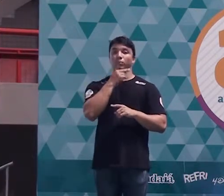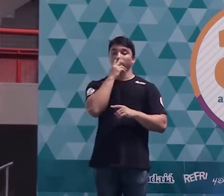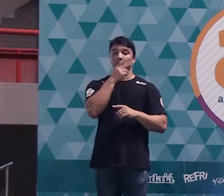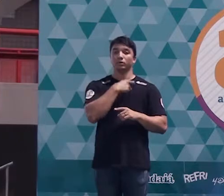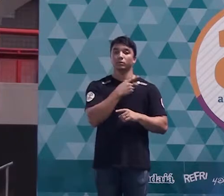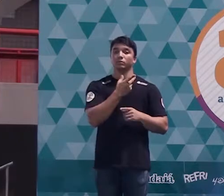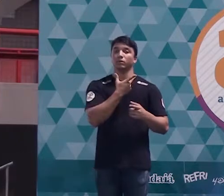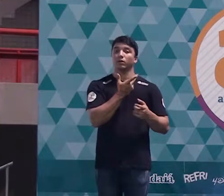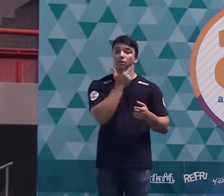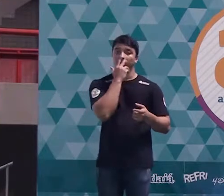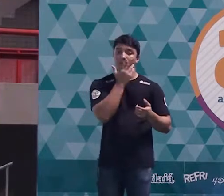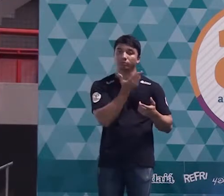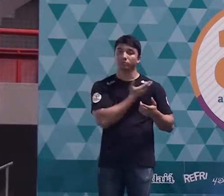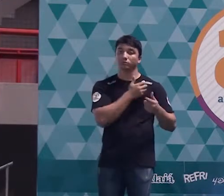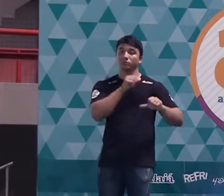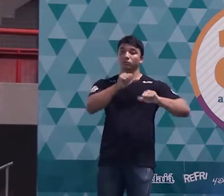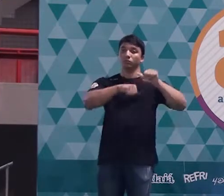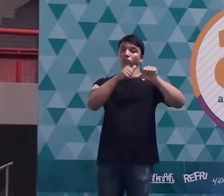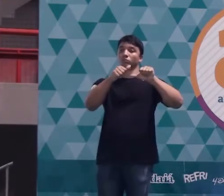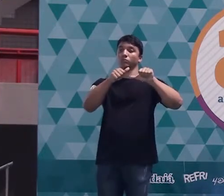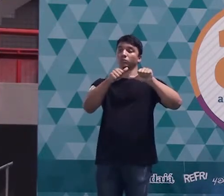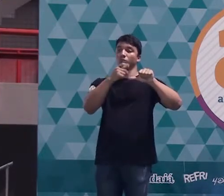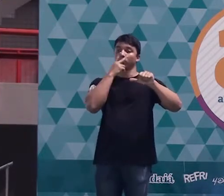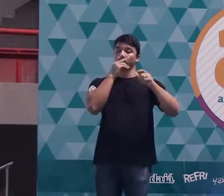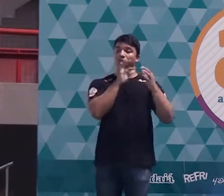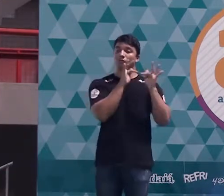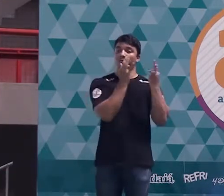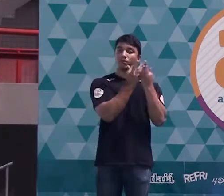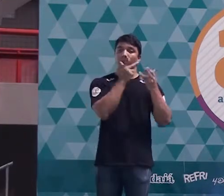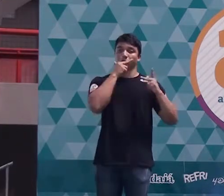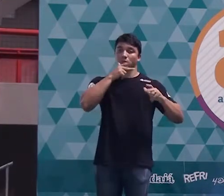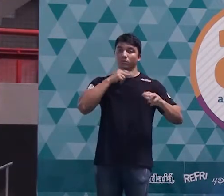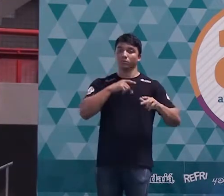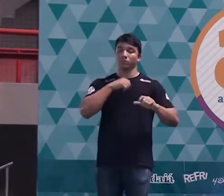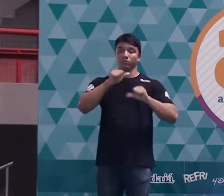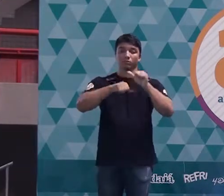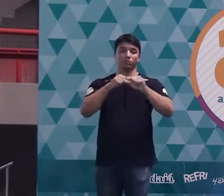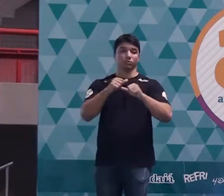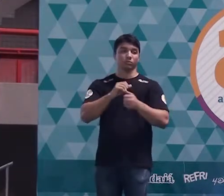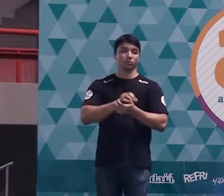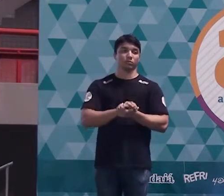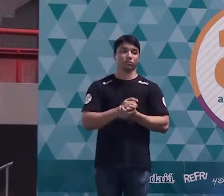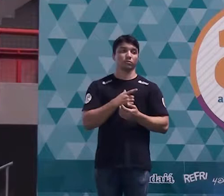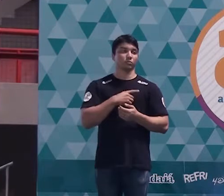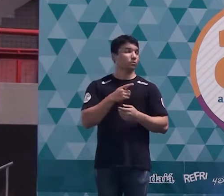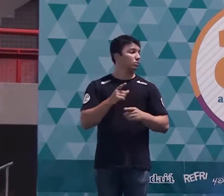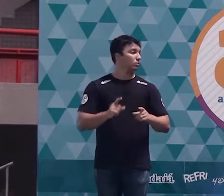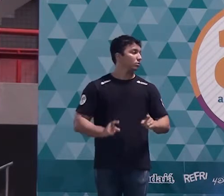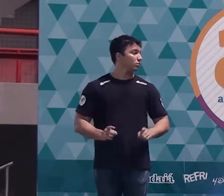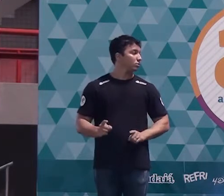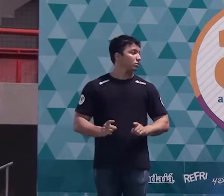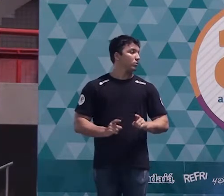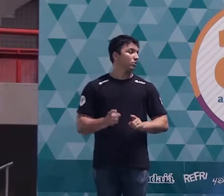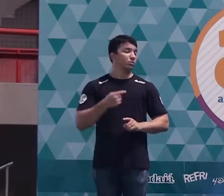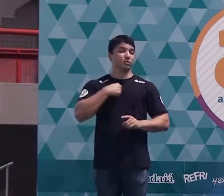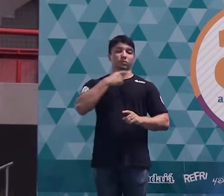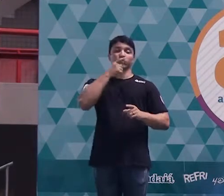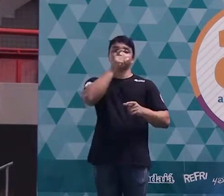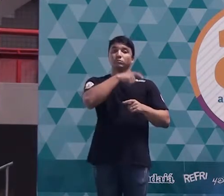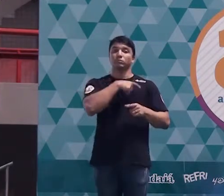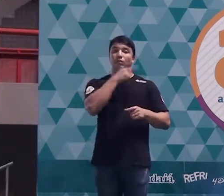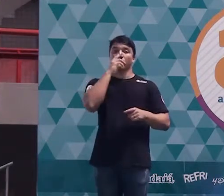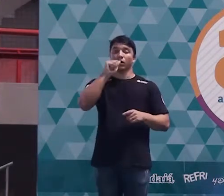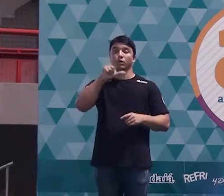parenta dela. Aí ela muda o sentido da conversa. Ela diz o quê? Prima, é você? Sou